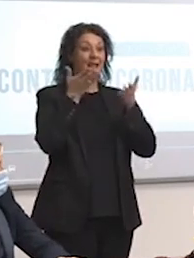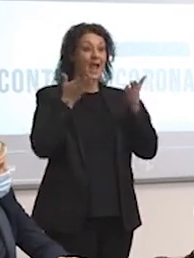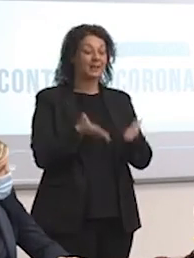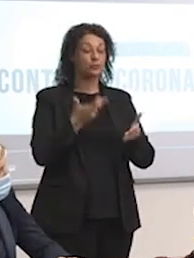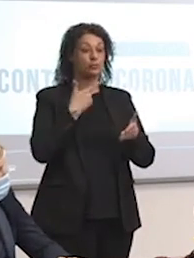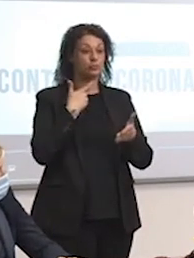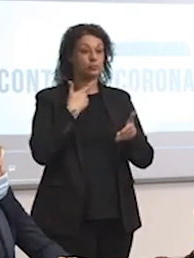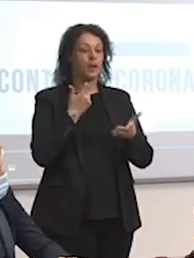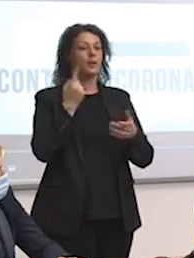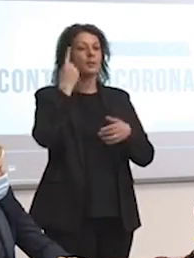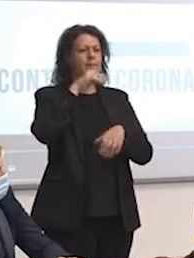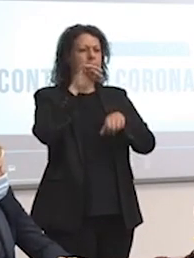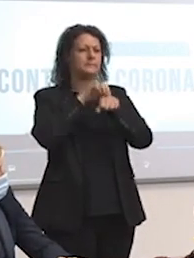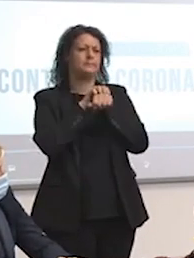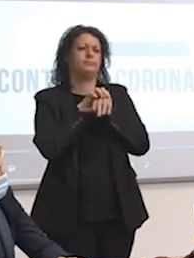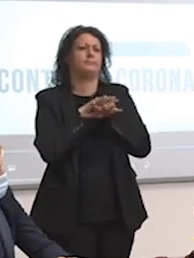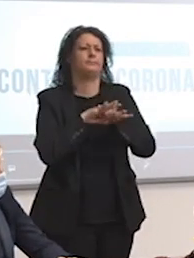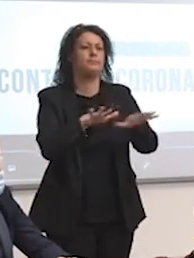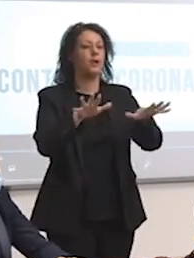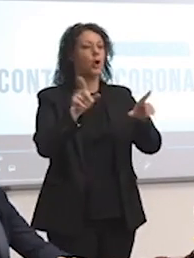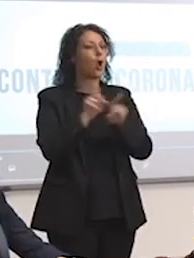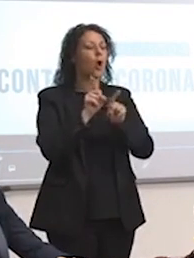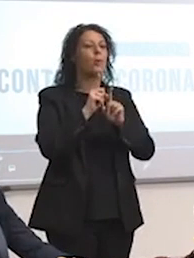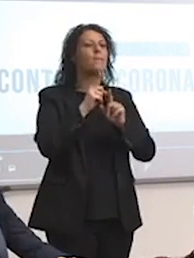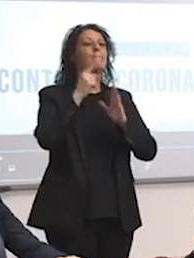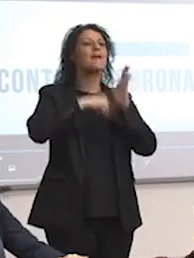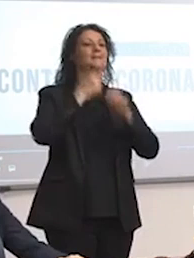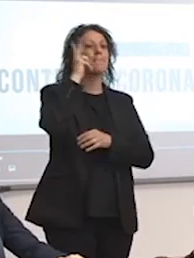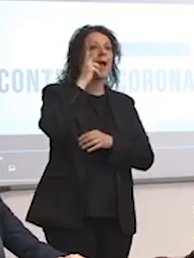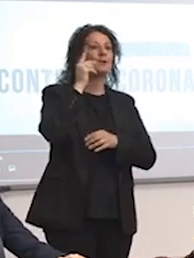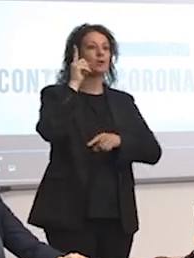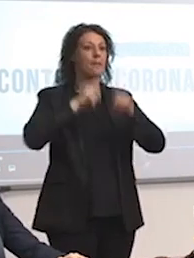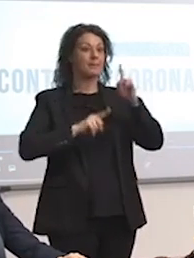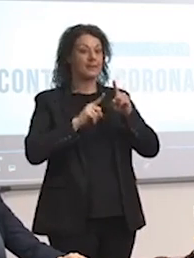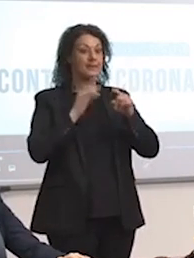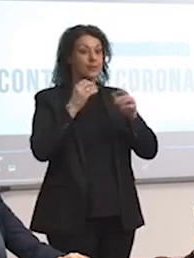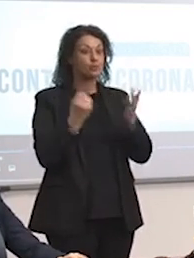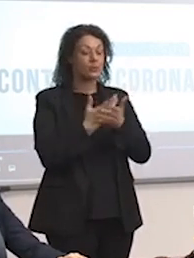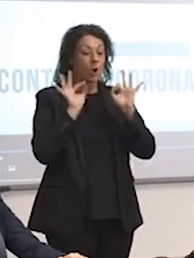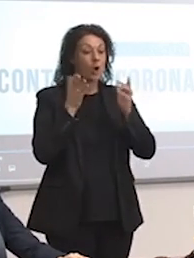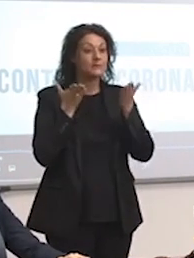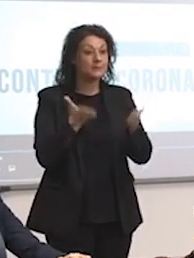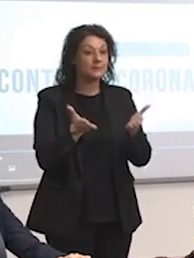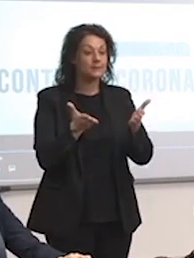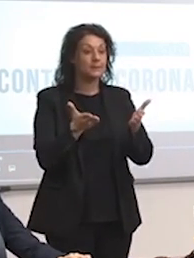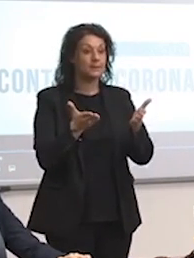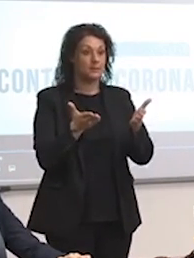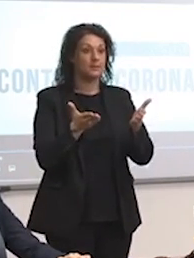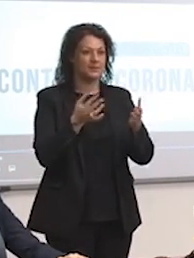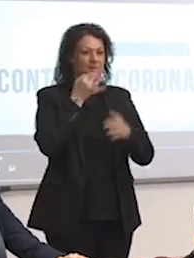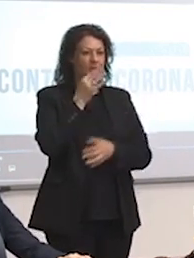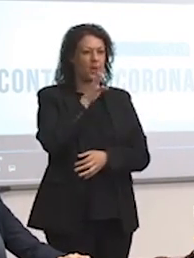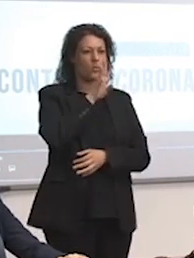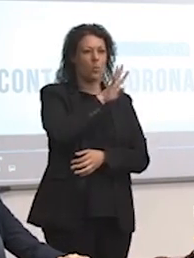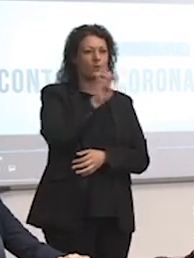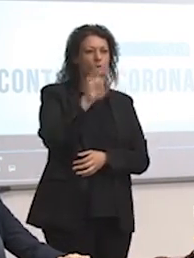quelle paurose, stile marzo, aprile di quest'anno, ragazzi, una fiammata di quelle paurose con